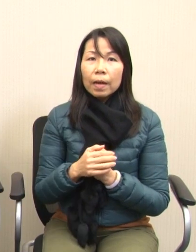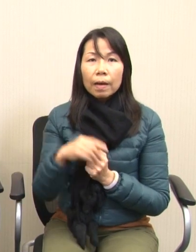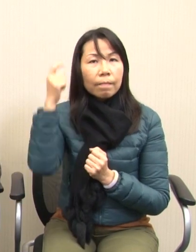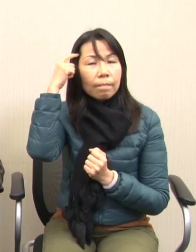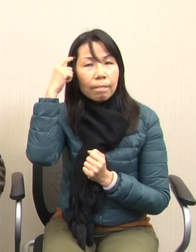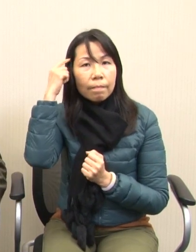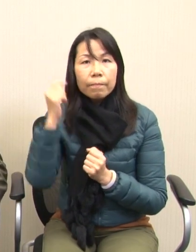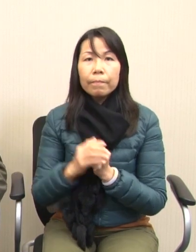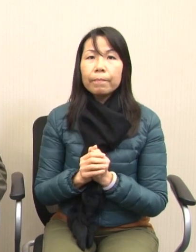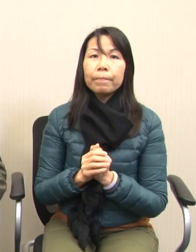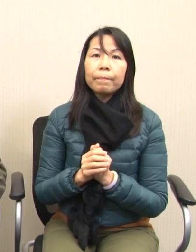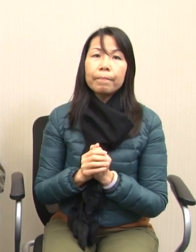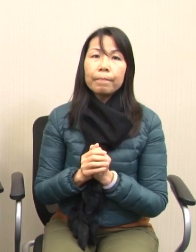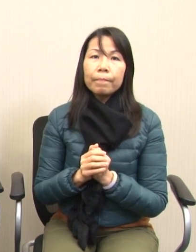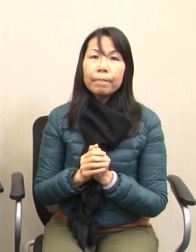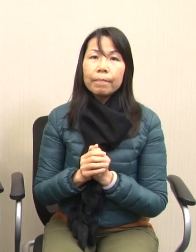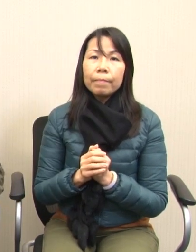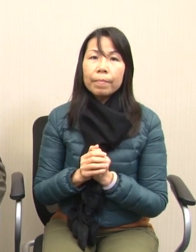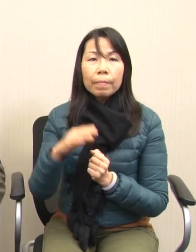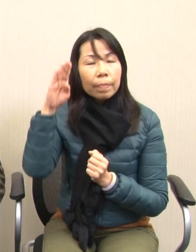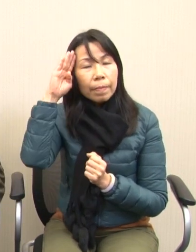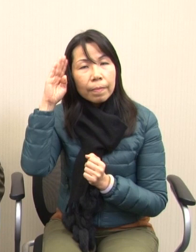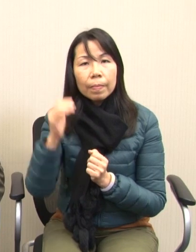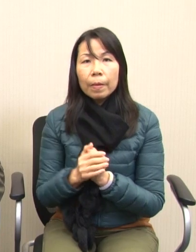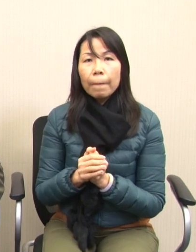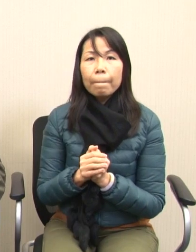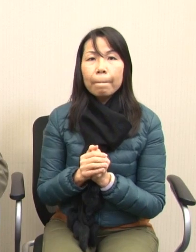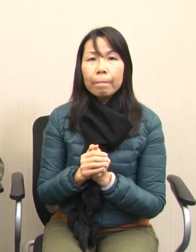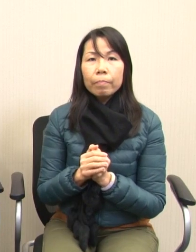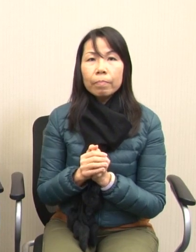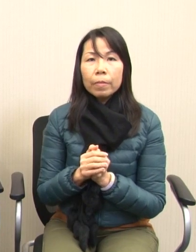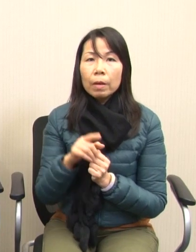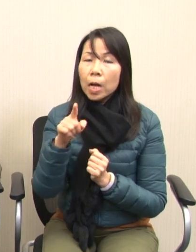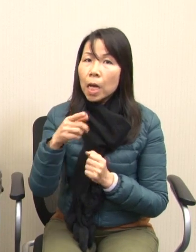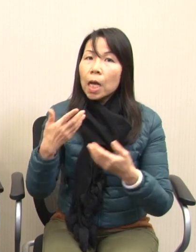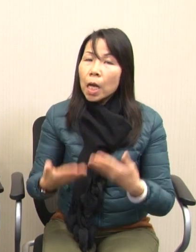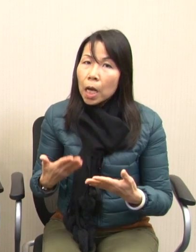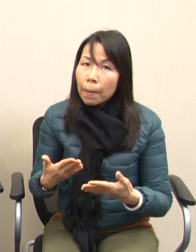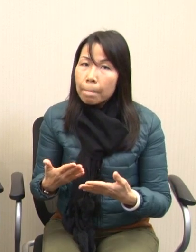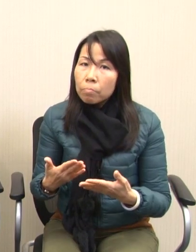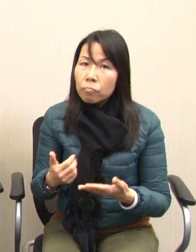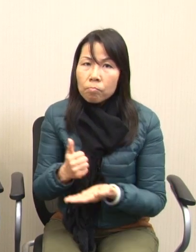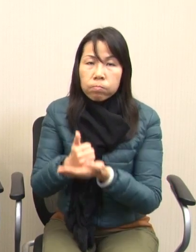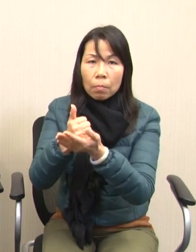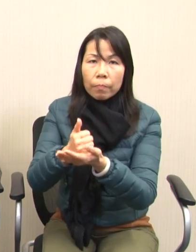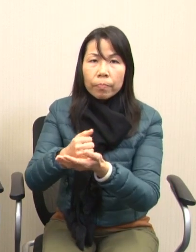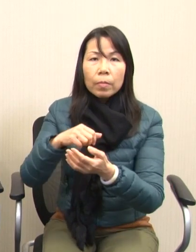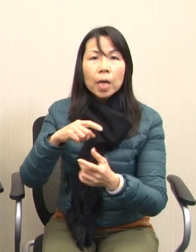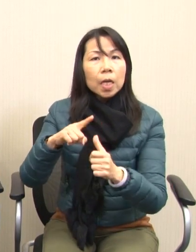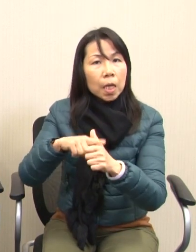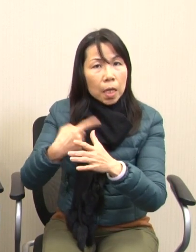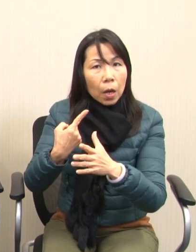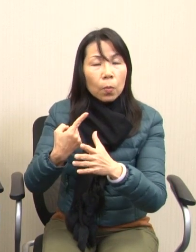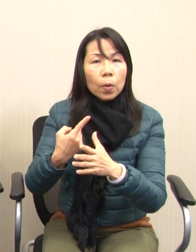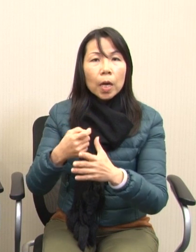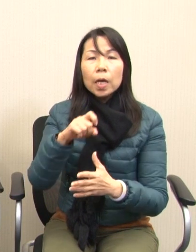諗啦，唔該啦，你今日嘅尊榮係因為有無